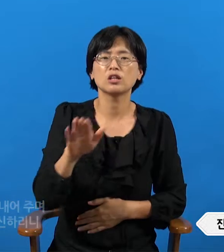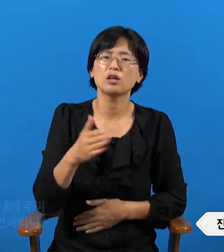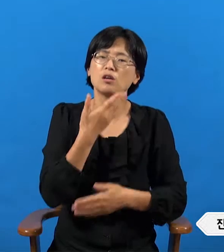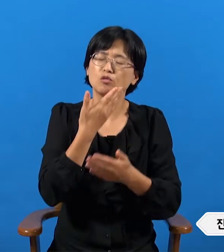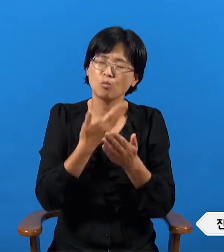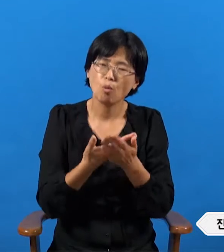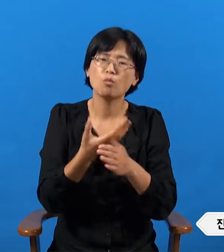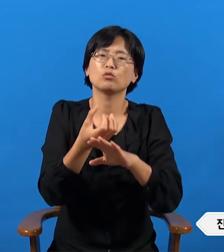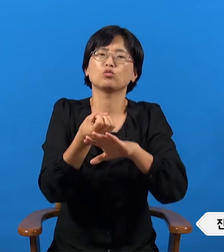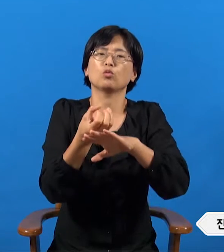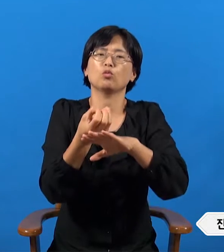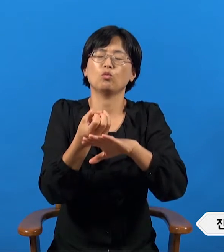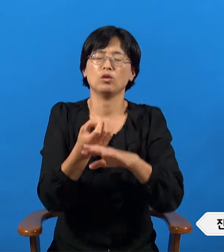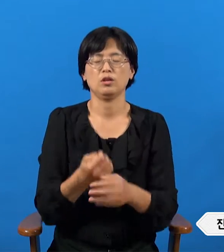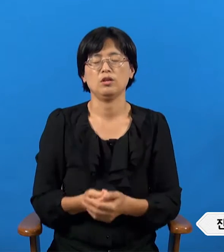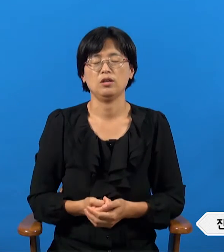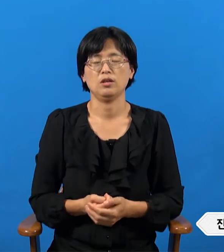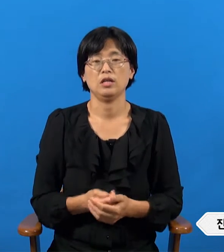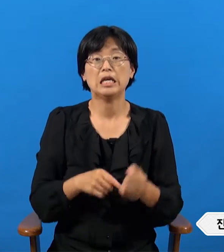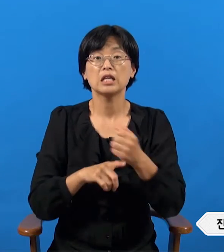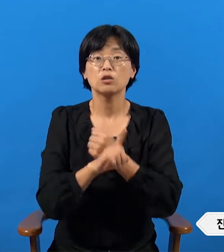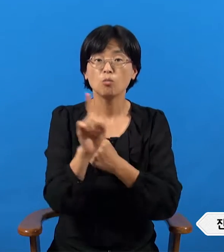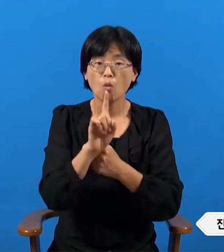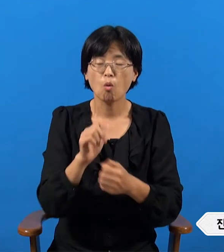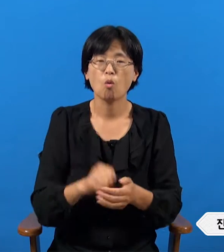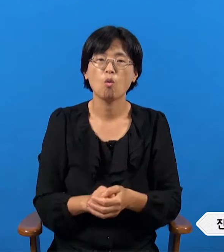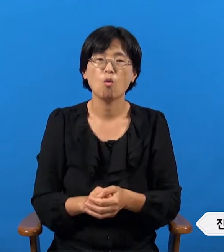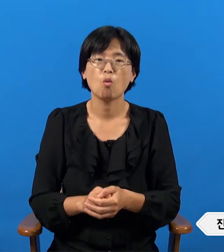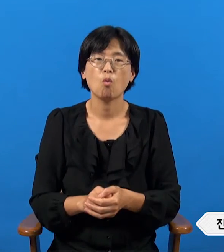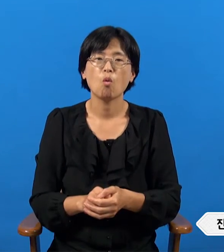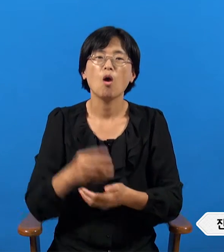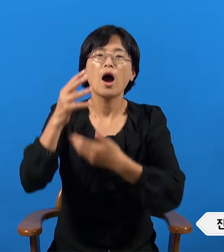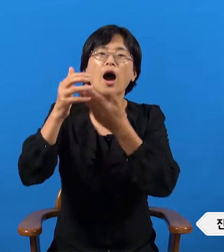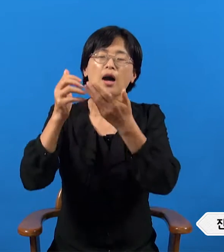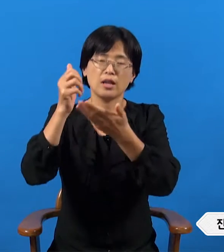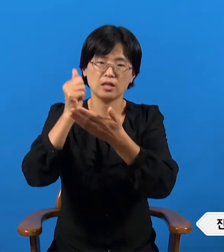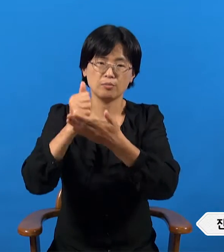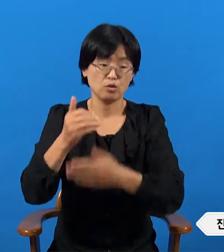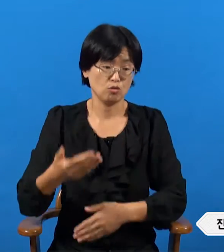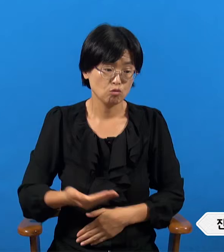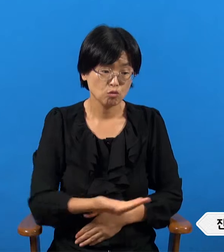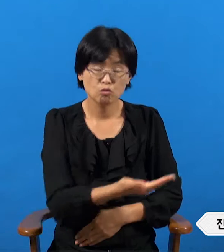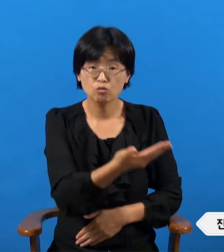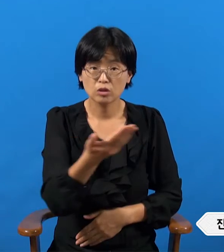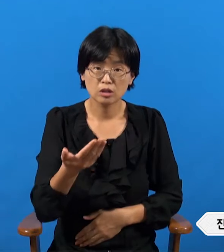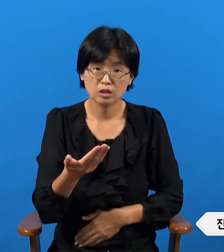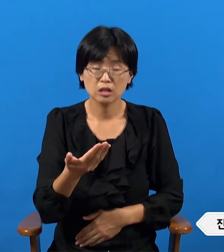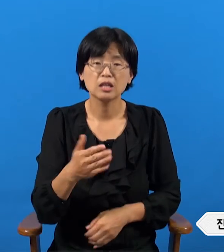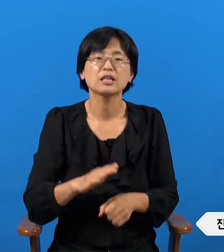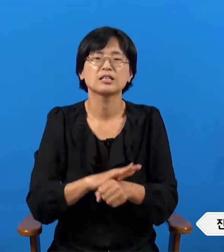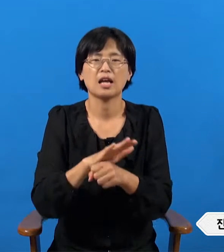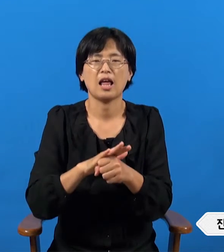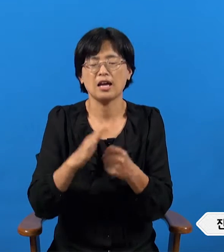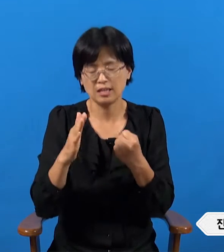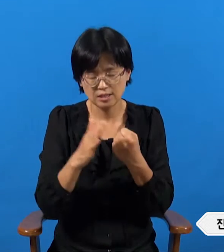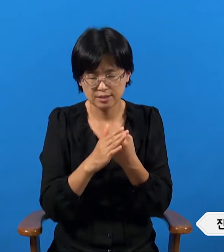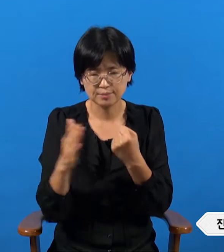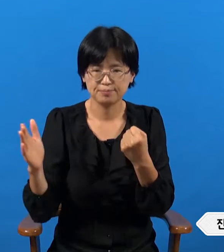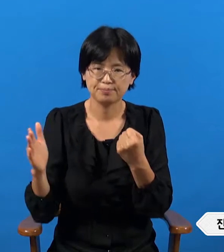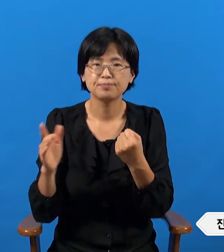보배롭고 존귀하다라고 얘기합니다. 그 이유는 내가 너를 사랑하기 때문이다